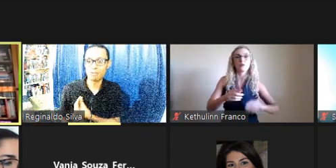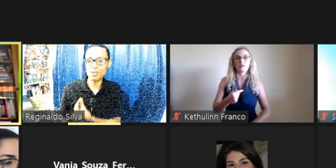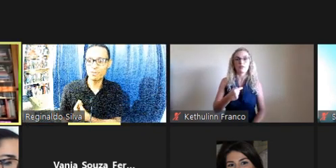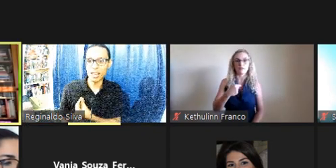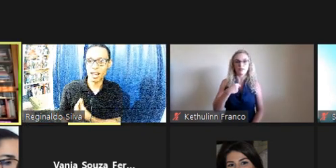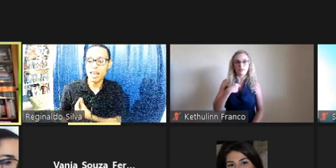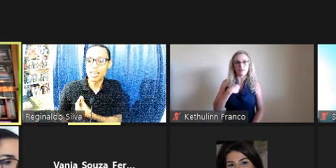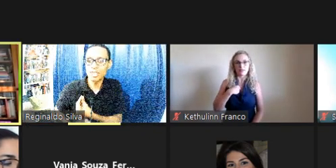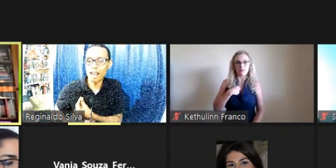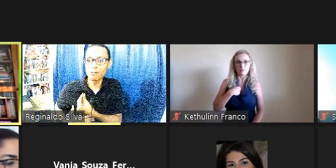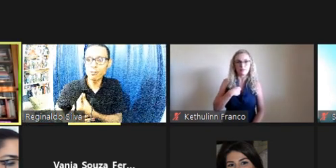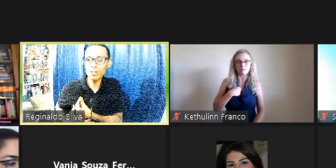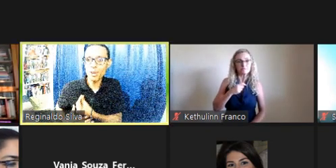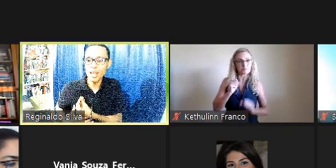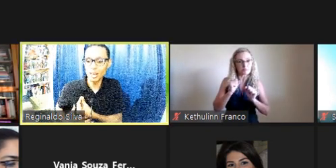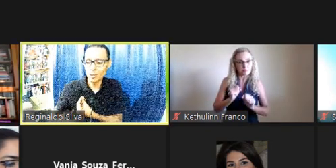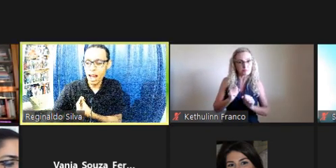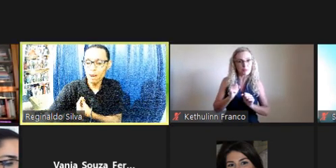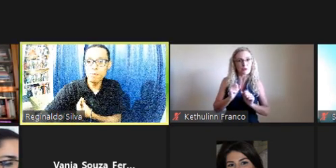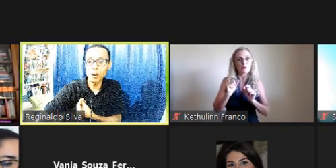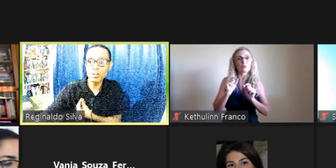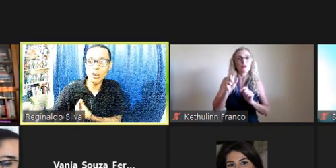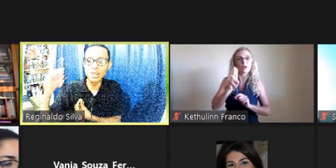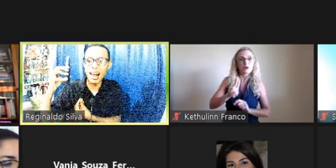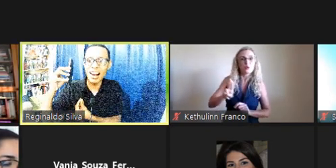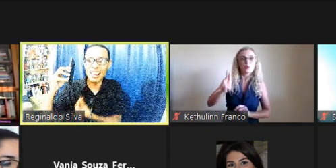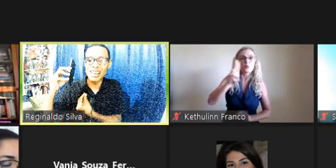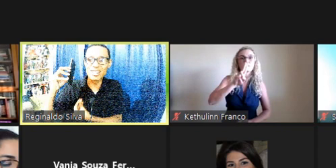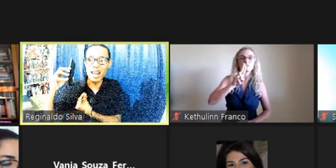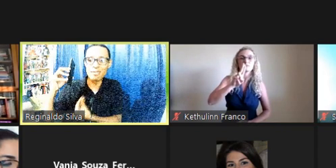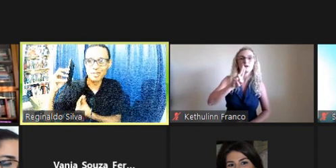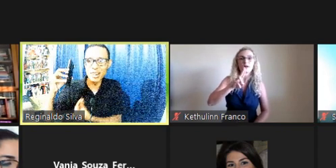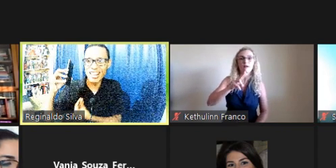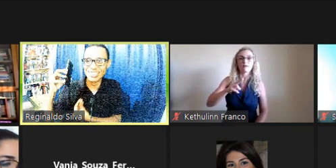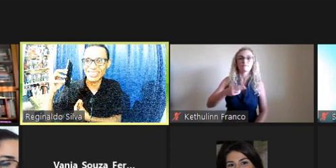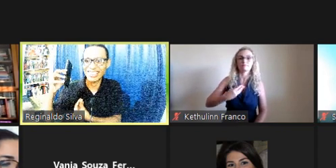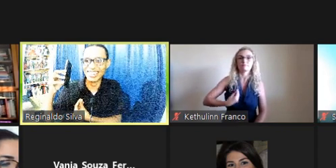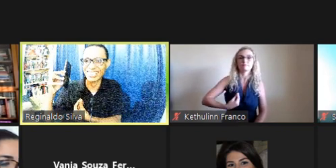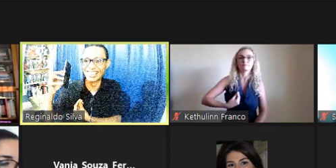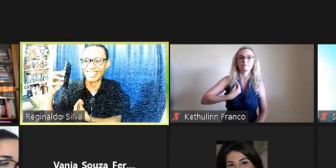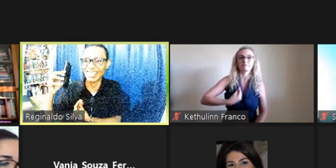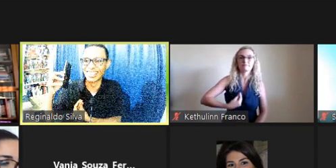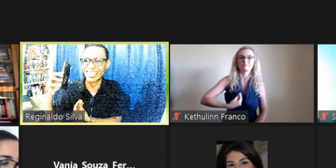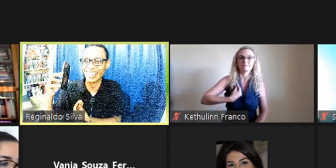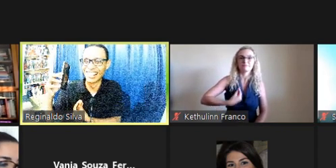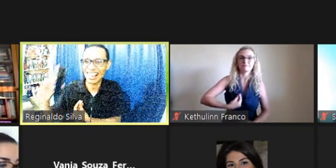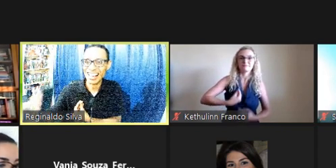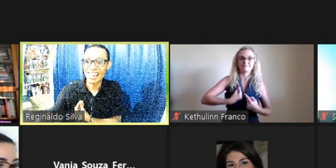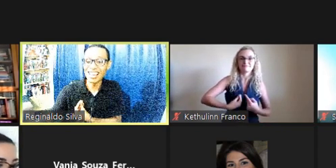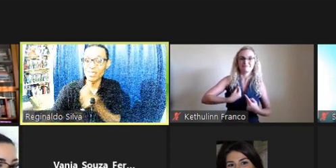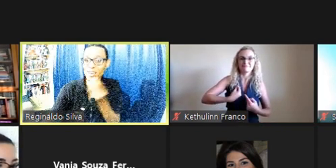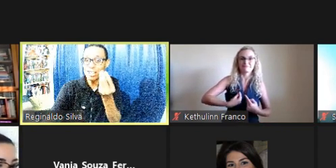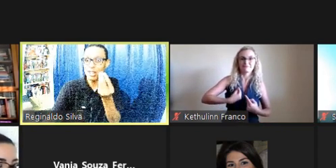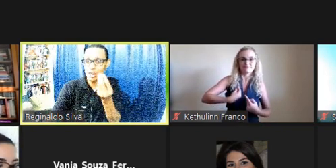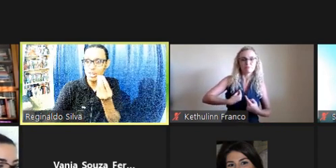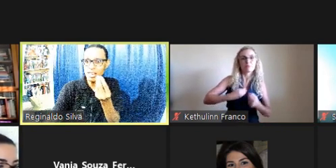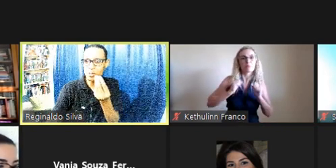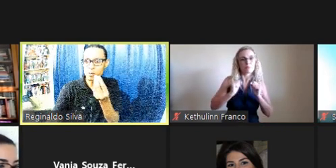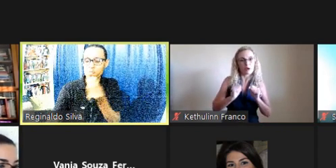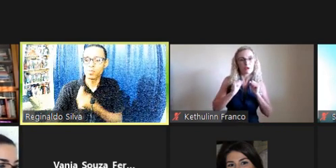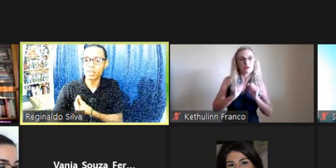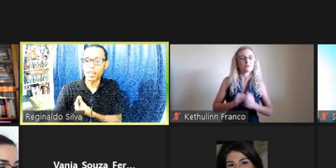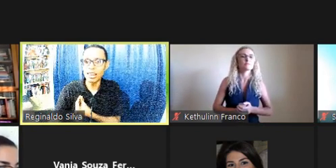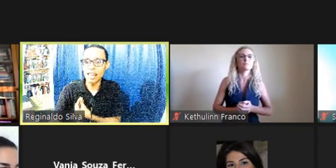É viver. Está funcionando. Ah, o meu celular, ele está funcionando. Então ele